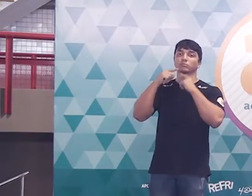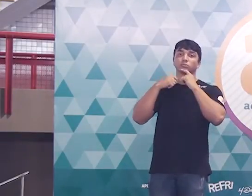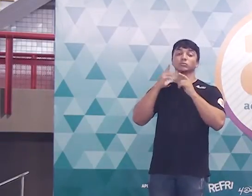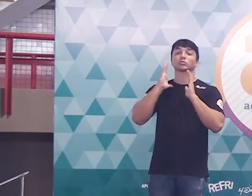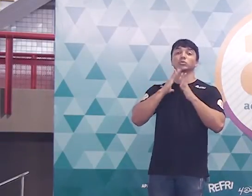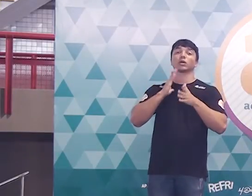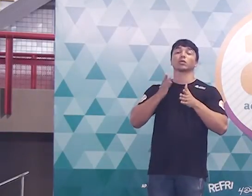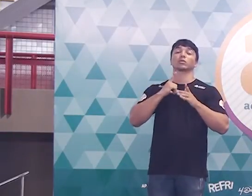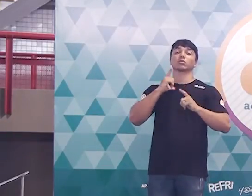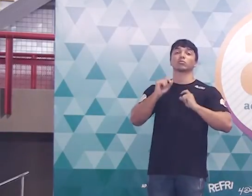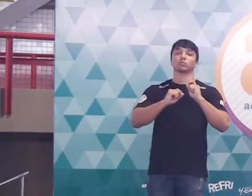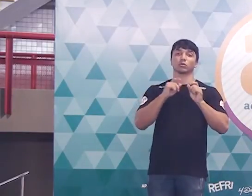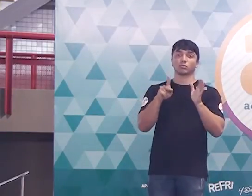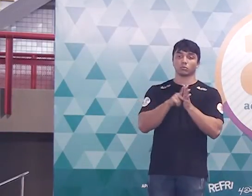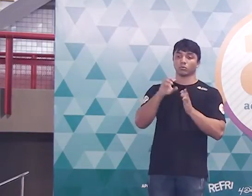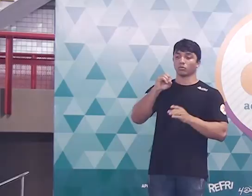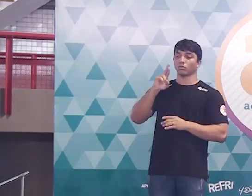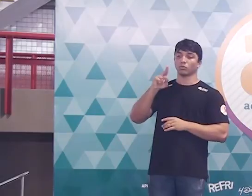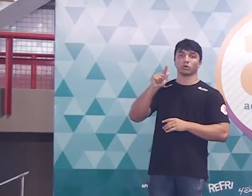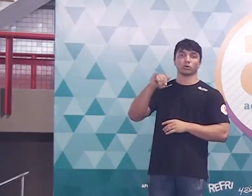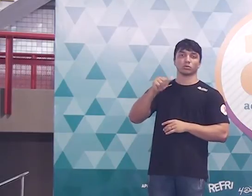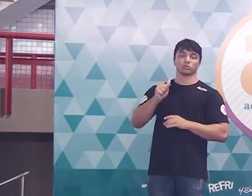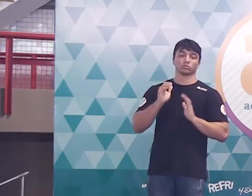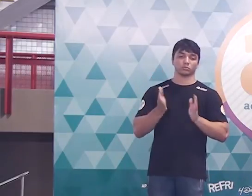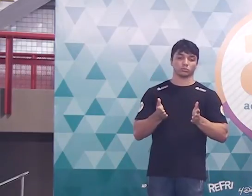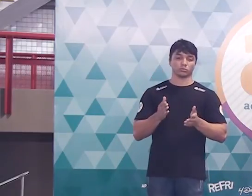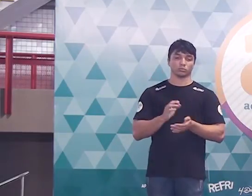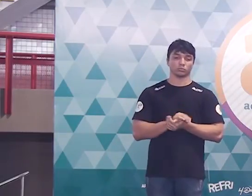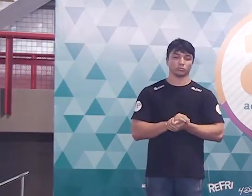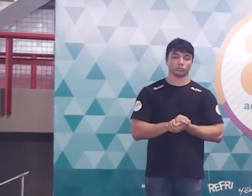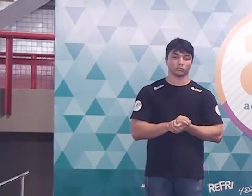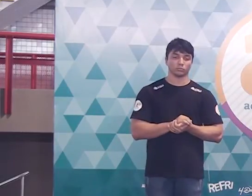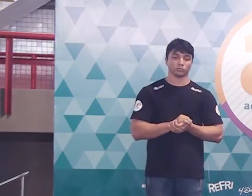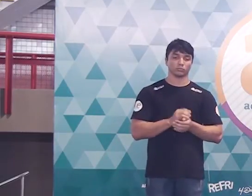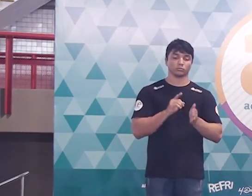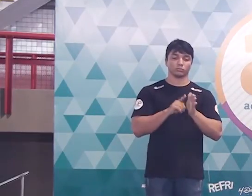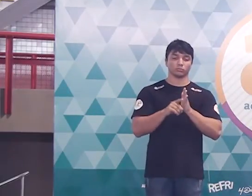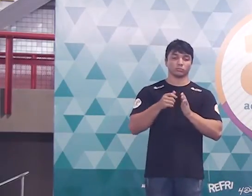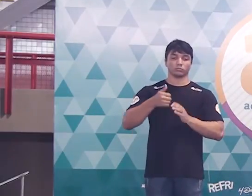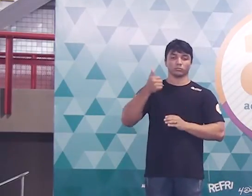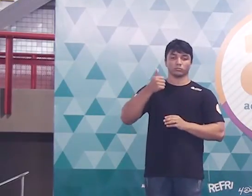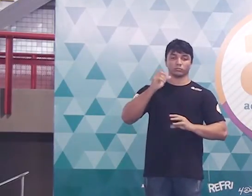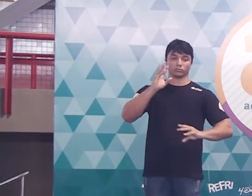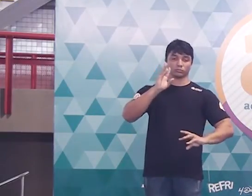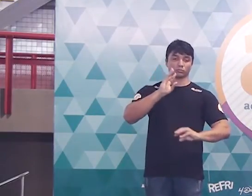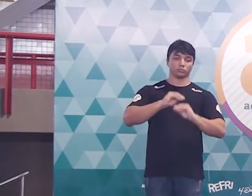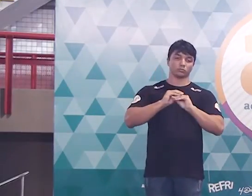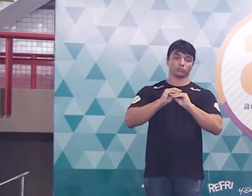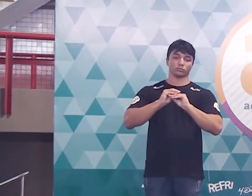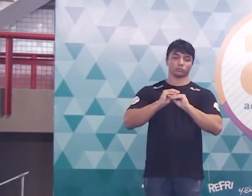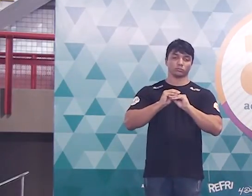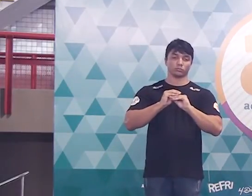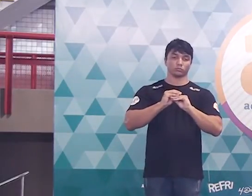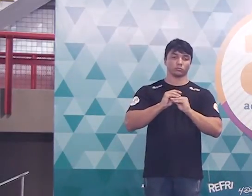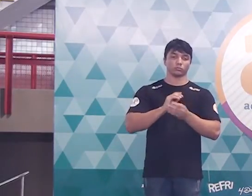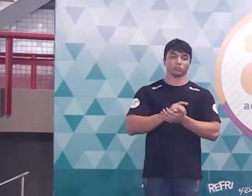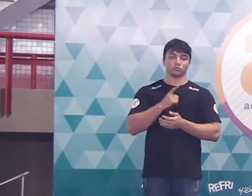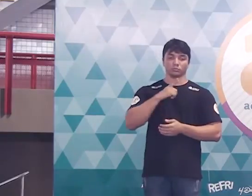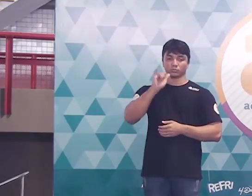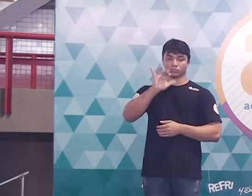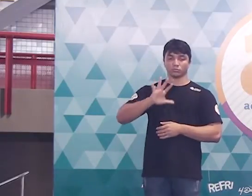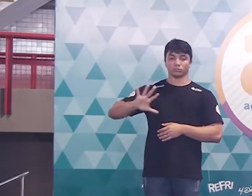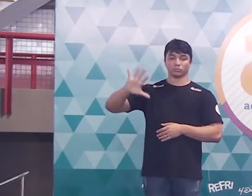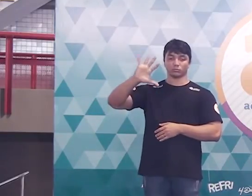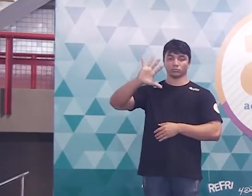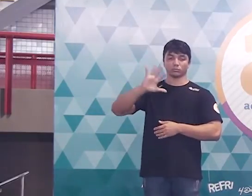já vem para a gente na forma orgânica. Questão 1, complementar. Você tem uma imagenzinha aí,